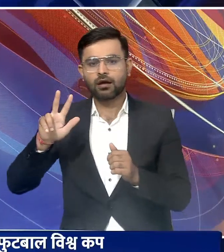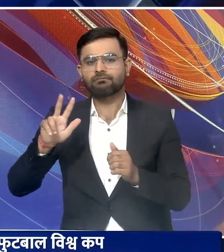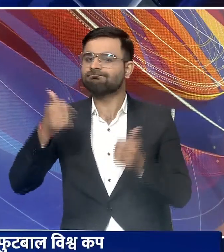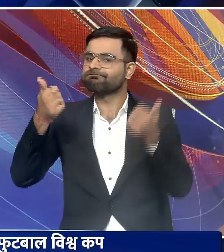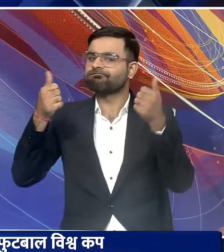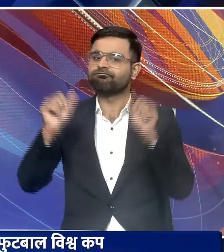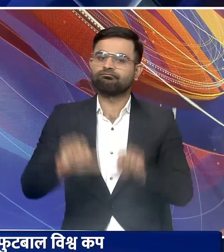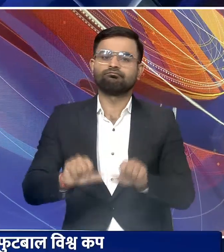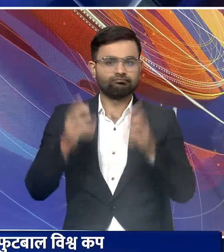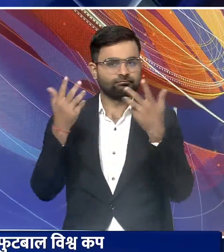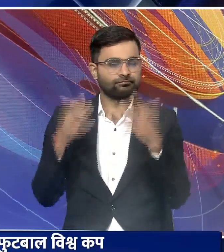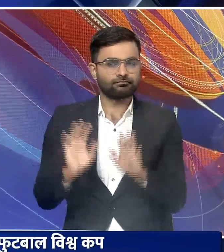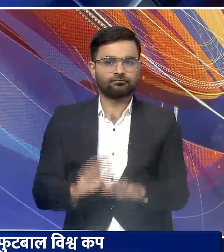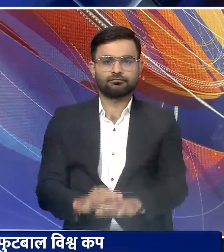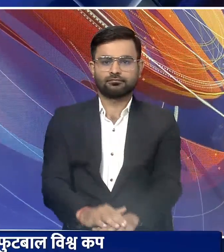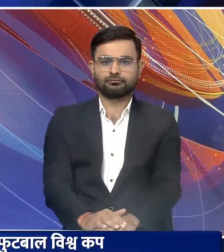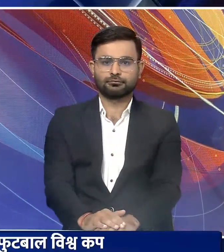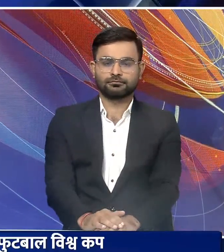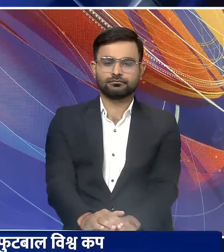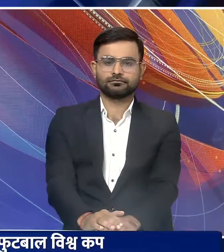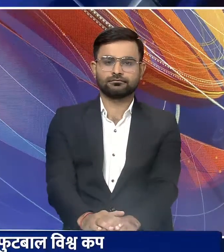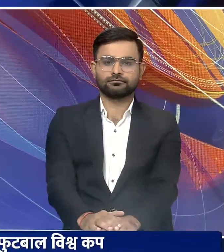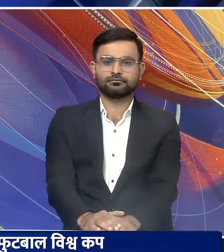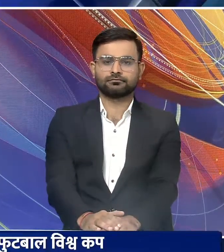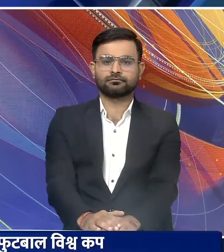का सामना करना पड़ा।